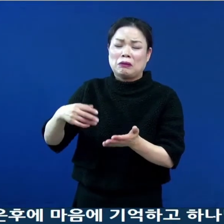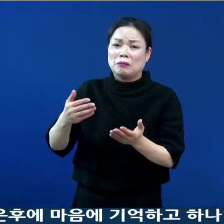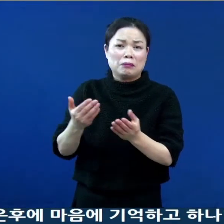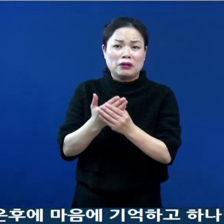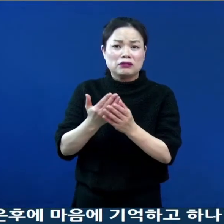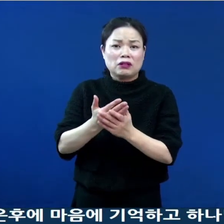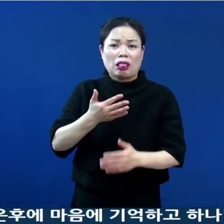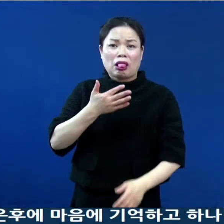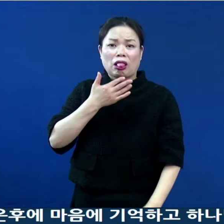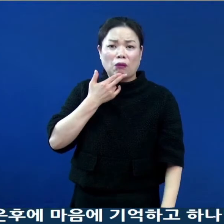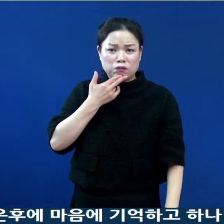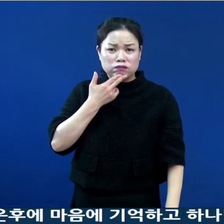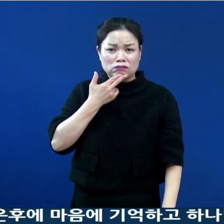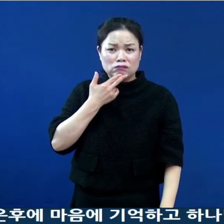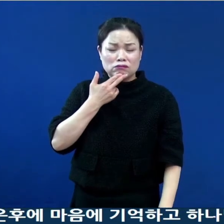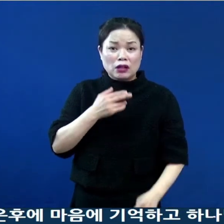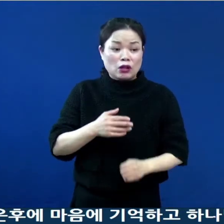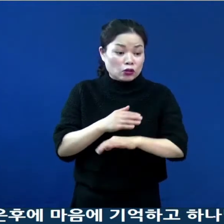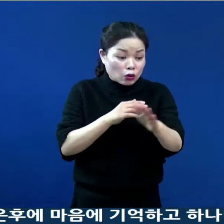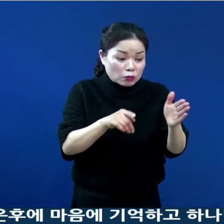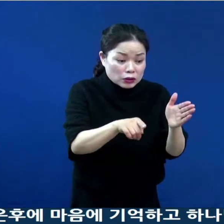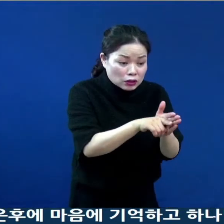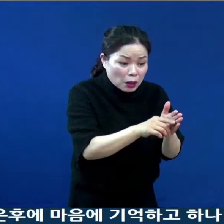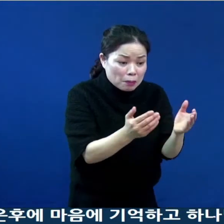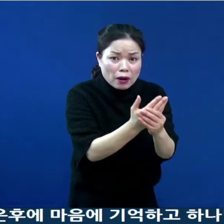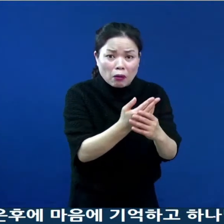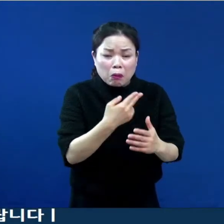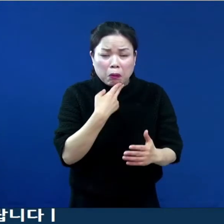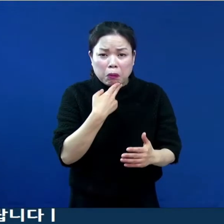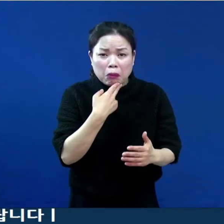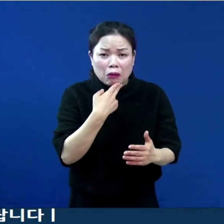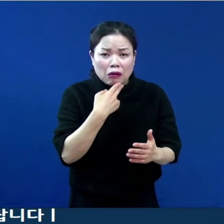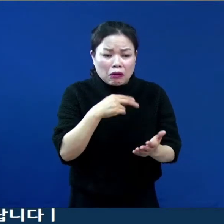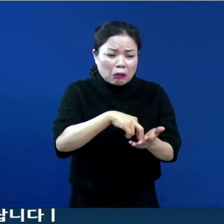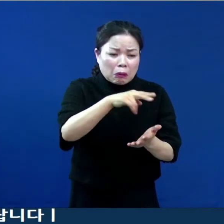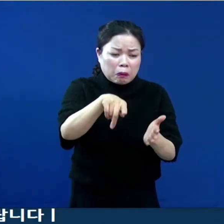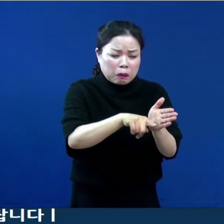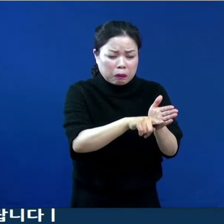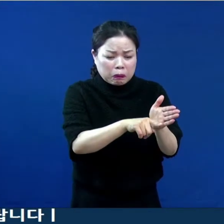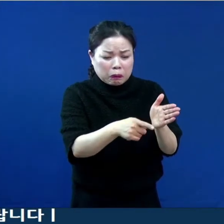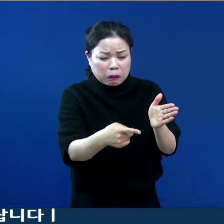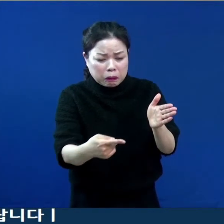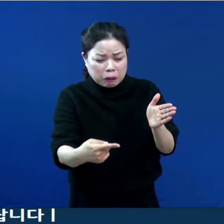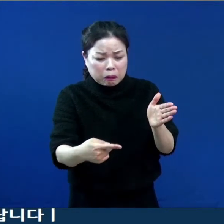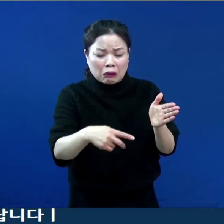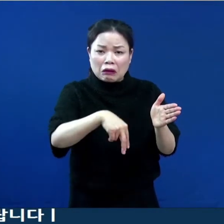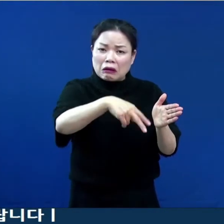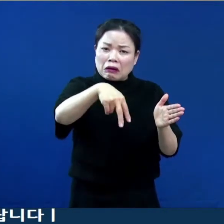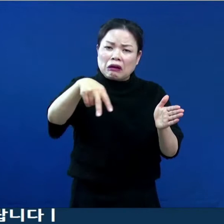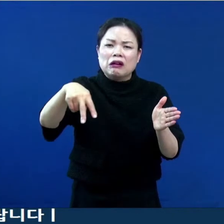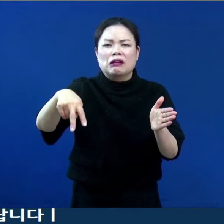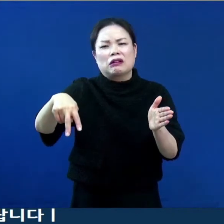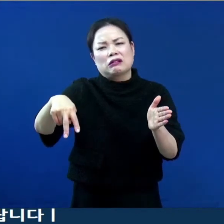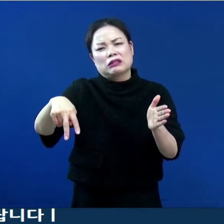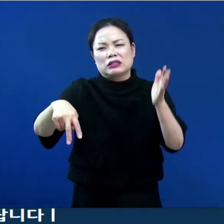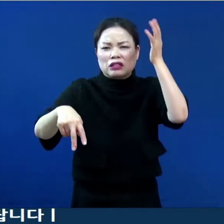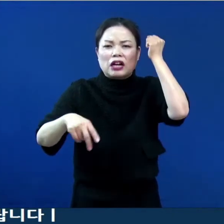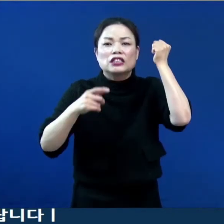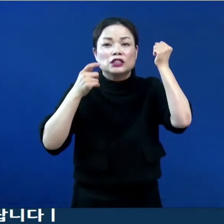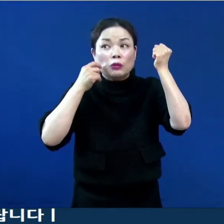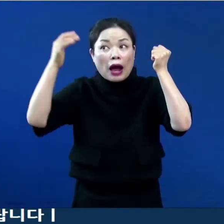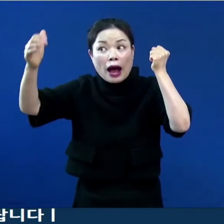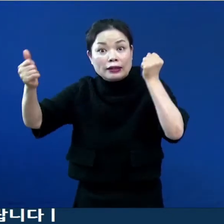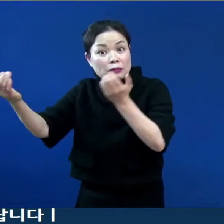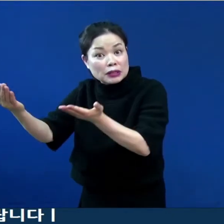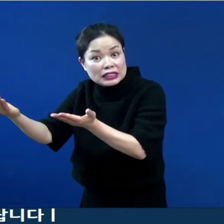발전하지 못하는 신앙이 됩니다. 여러분, 신앙이 발전하지 못하고 맨날 그 자리에서 맴돌고 있다면 기억하지 않아서 그렇습니다. 하나님이